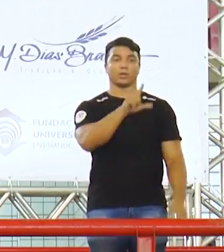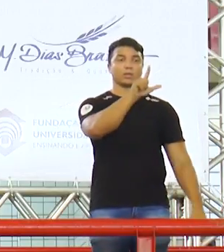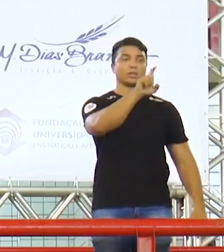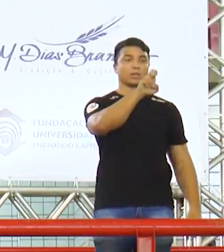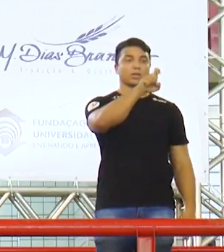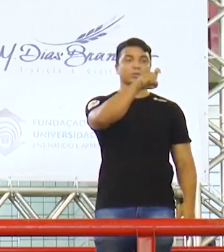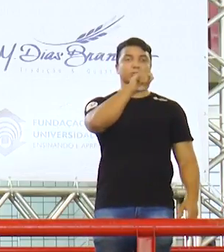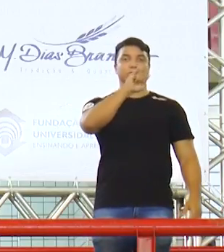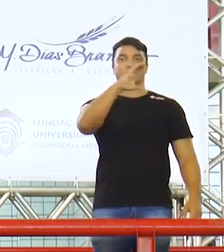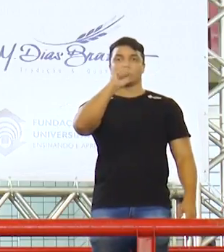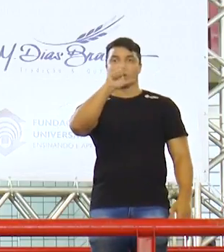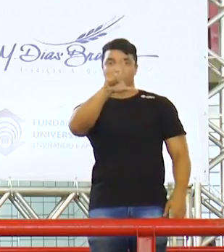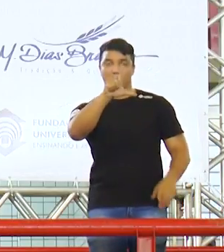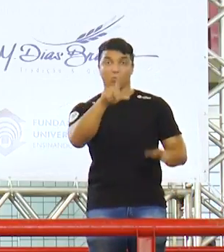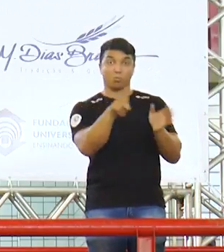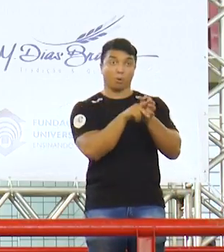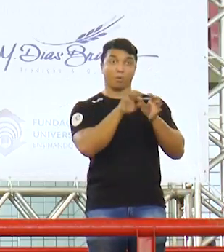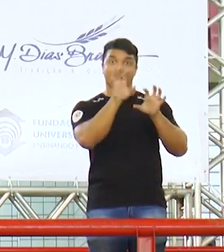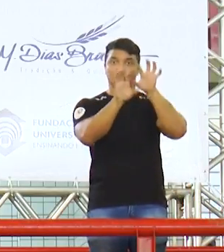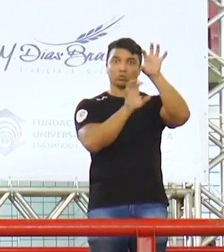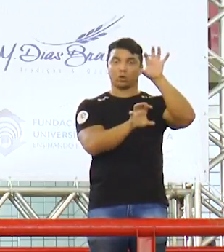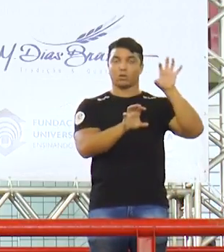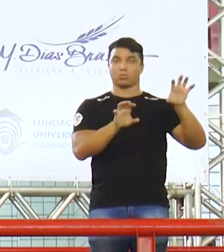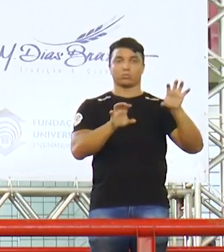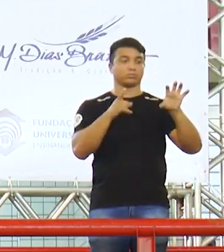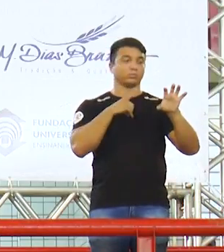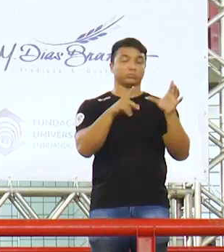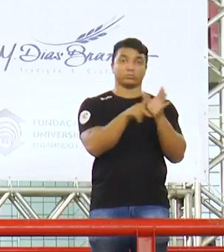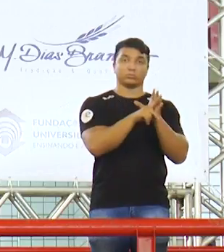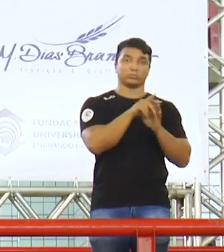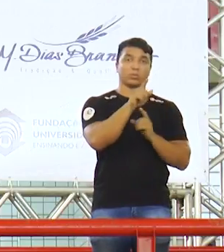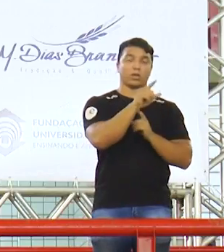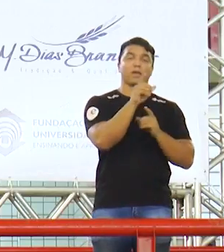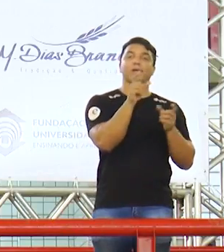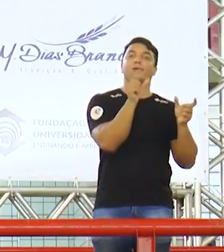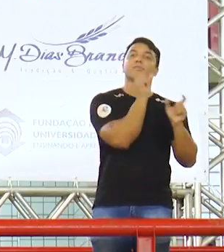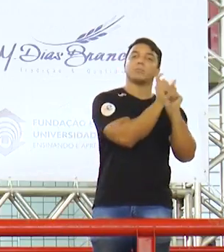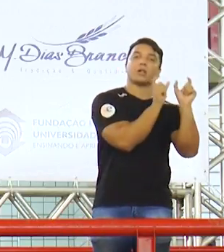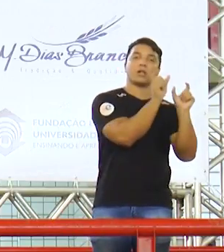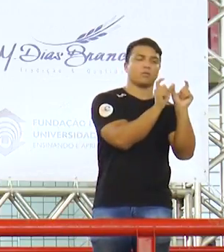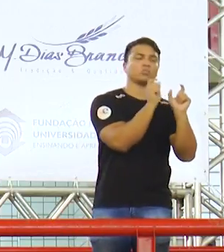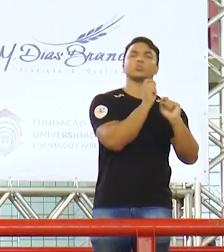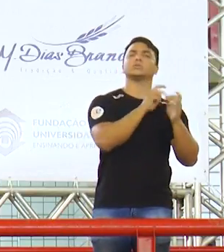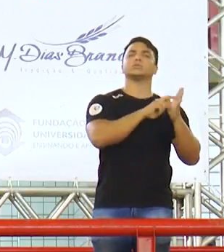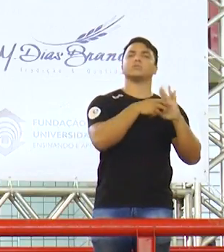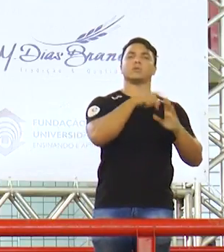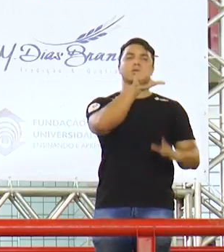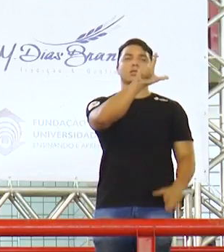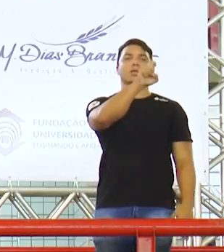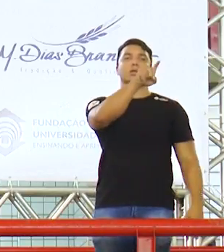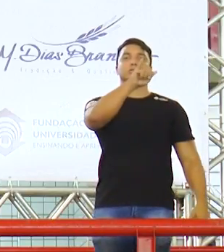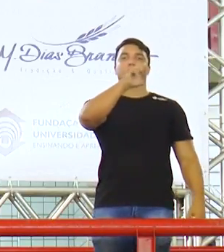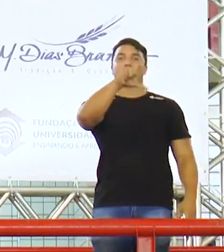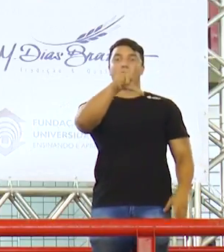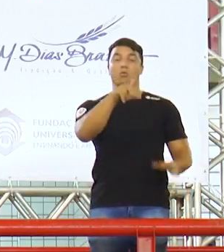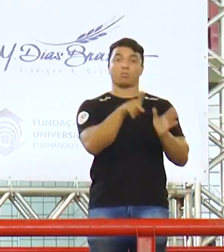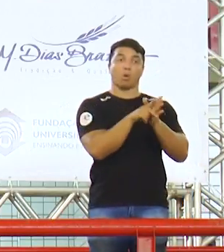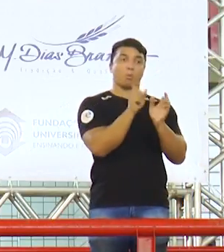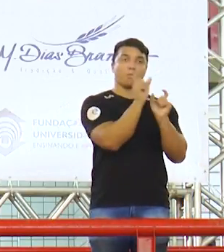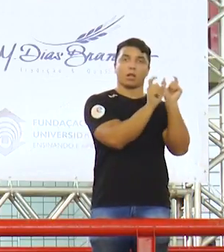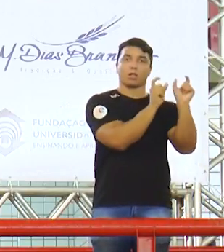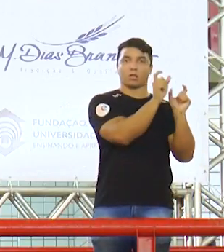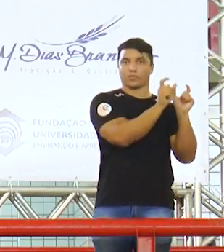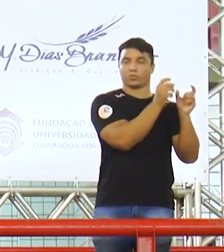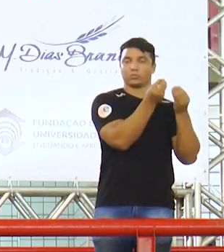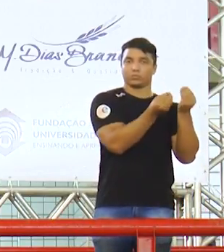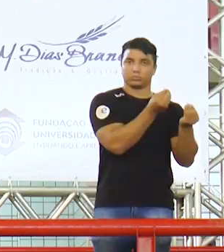lexical, pensando na variação regional. No nível lexical. O que é esse nível lexical? É o nível da